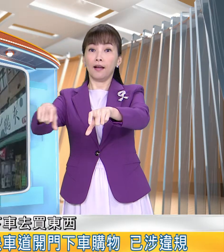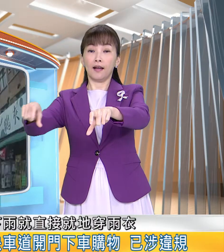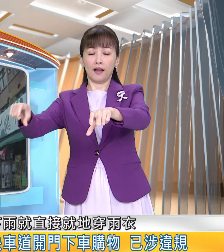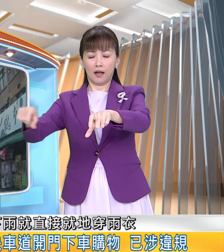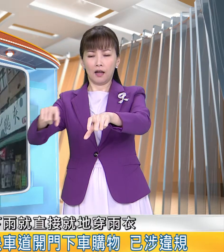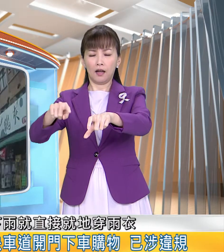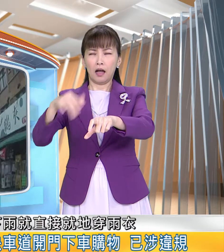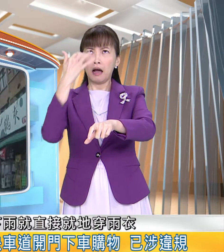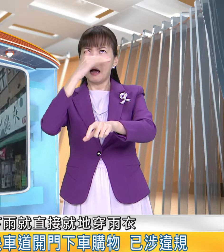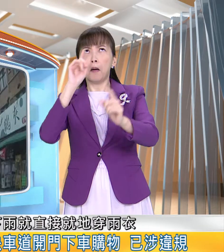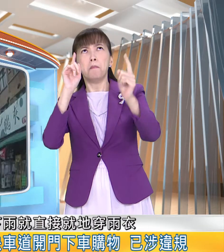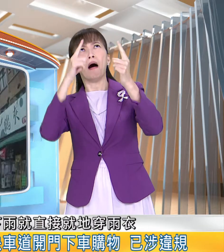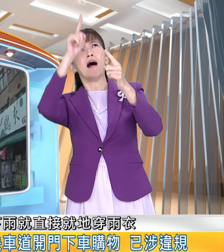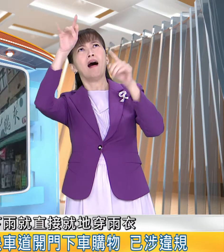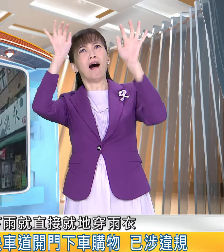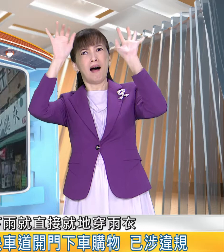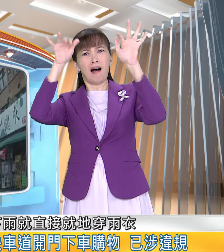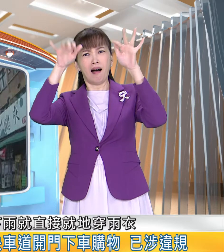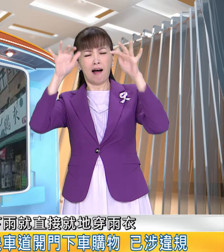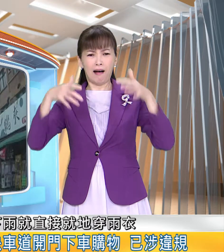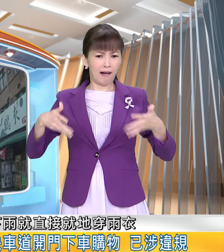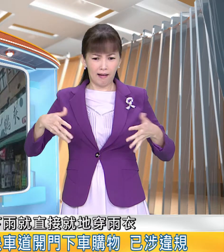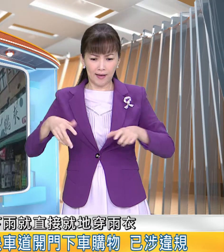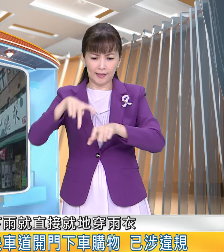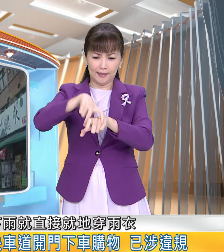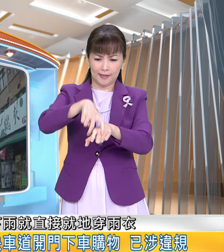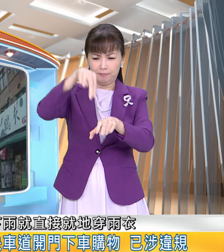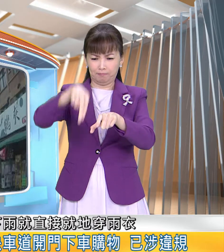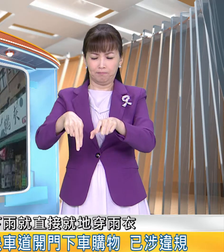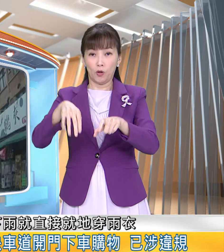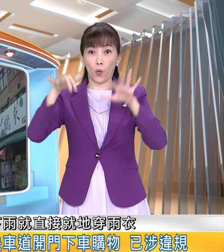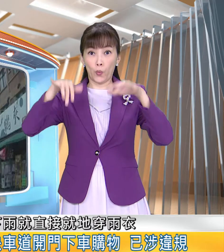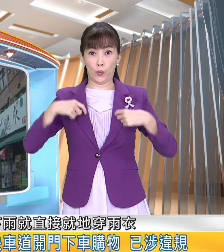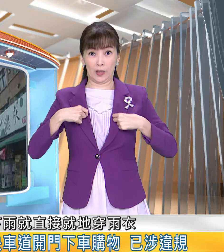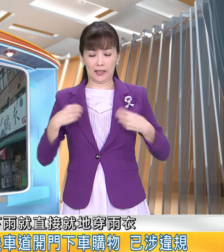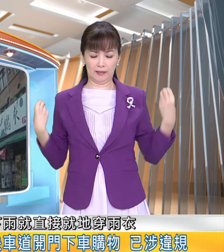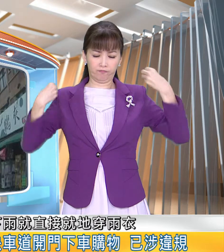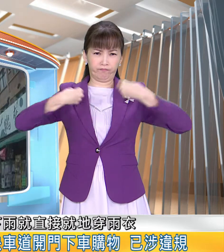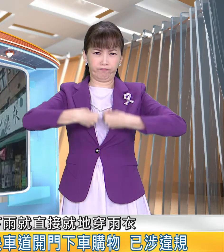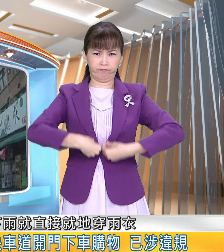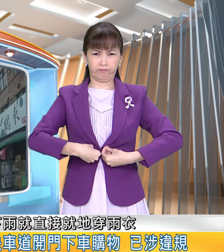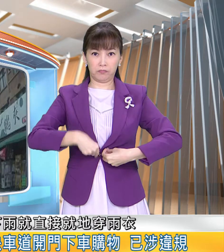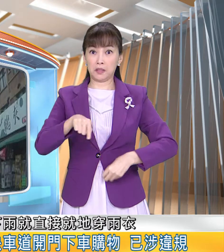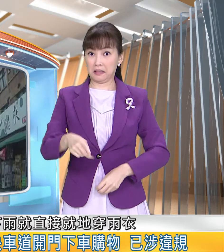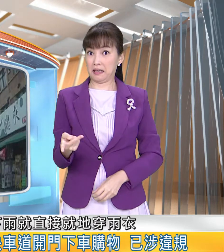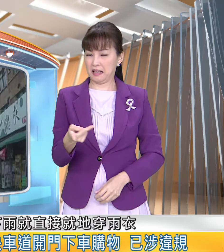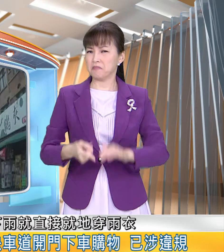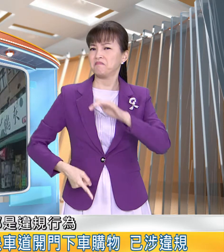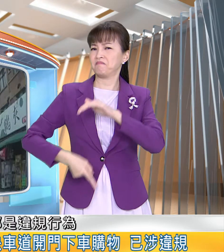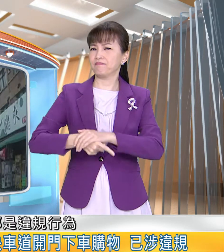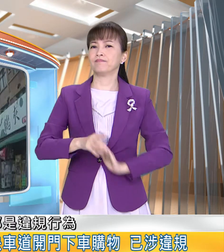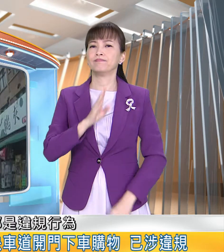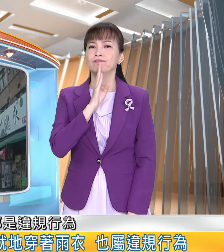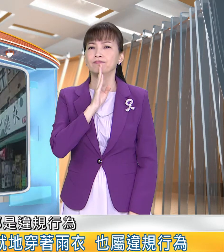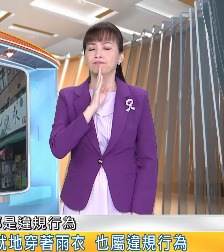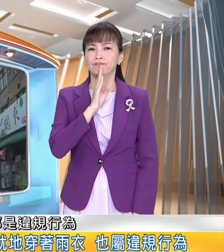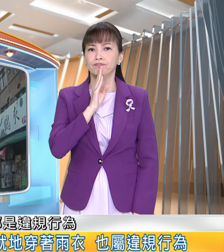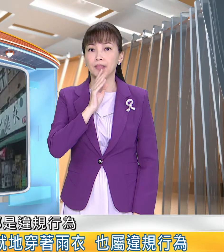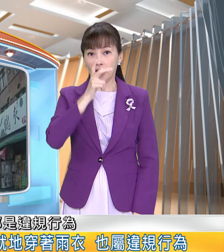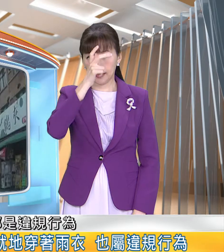骑车碰上了下雨，就直接就地穿雨衣。但其实这两项都